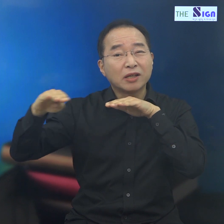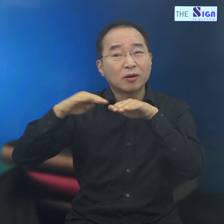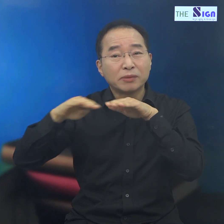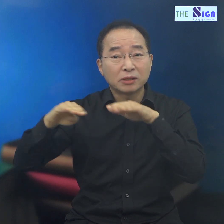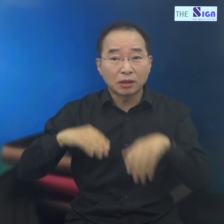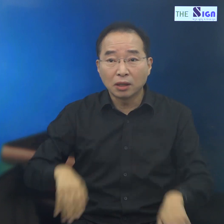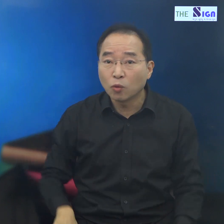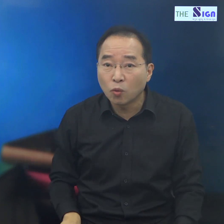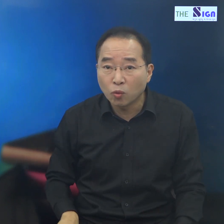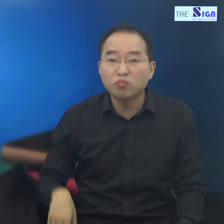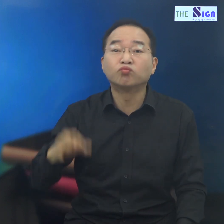개념일 때는